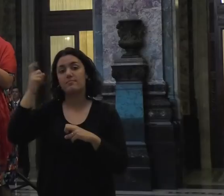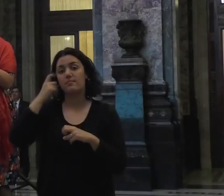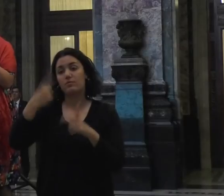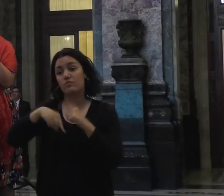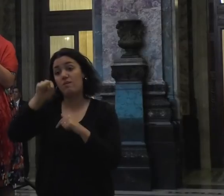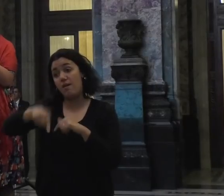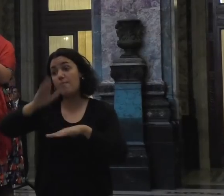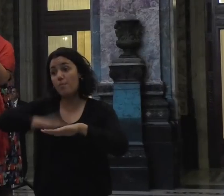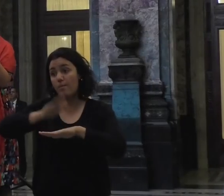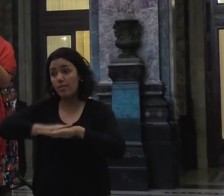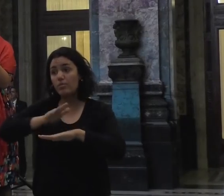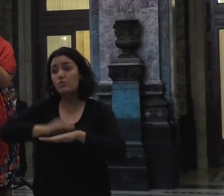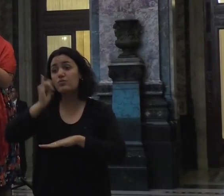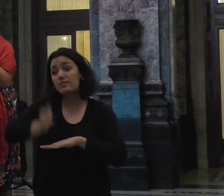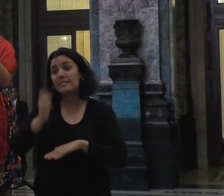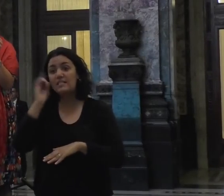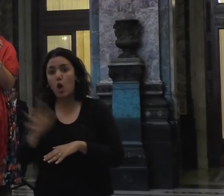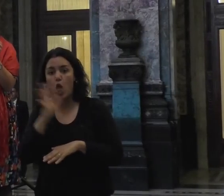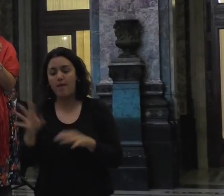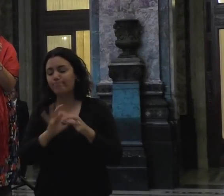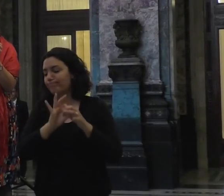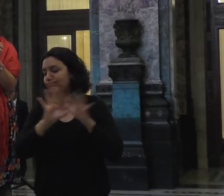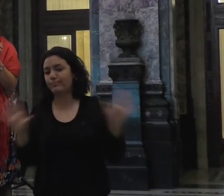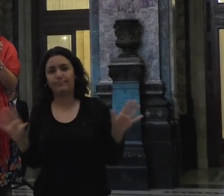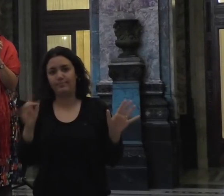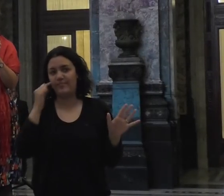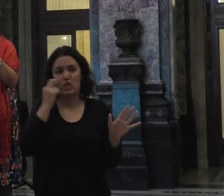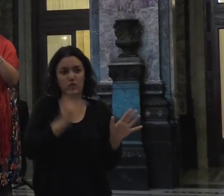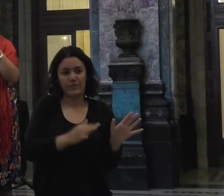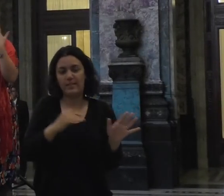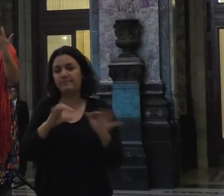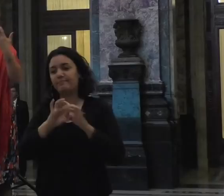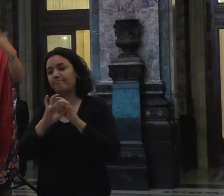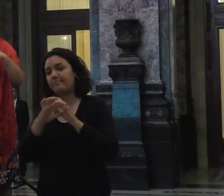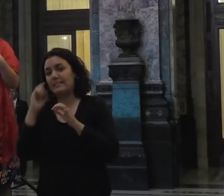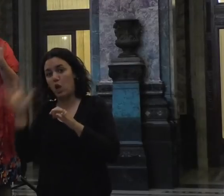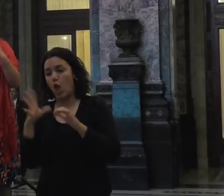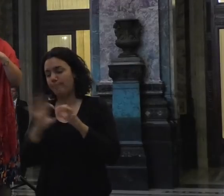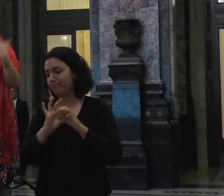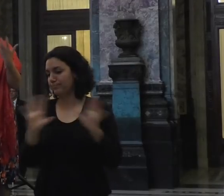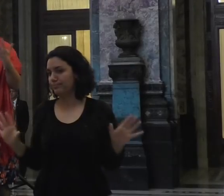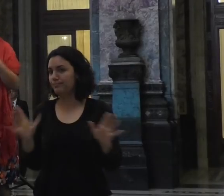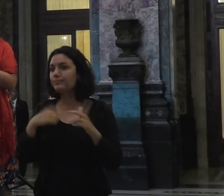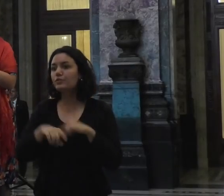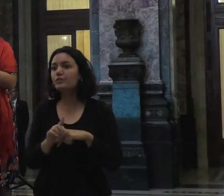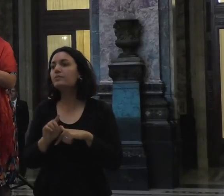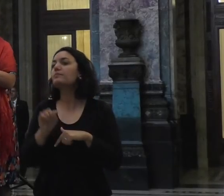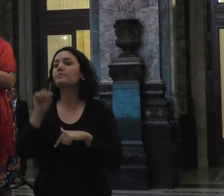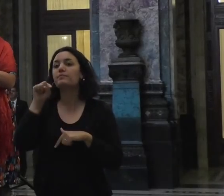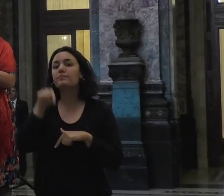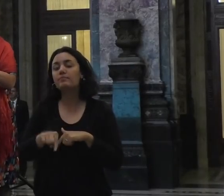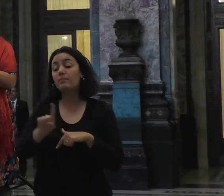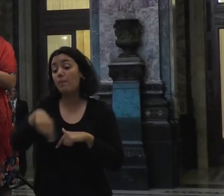ese fue el momento en que la psicología se separó de la filosofía. Después, todos sabemos que a mediados del